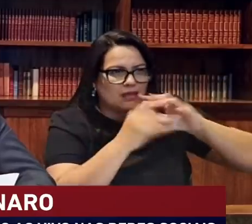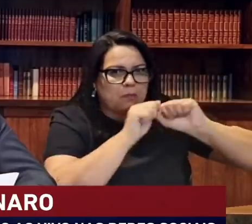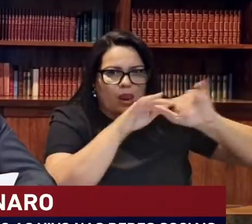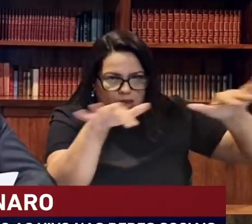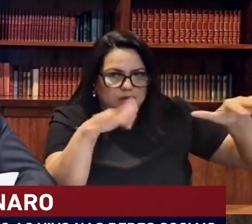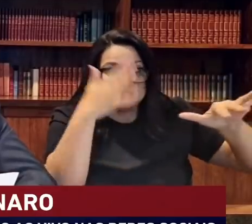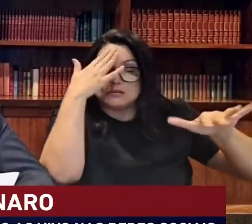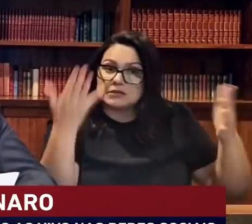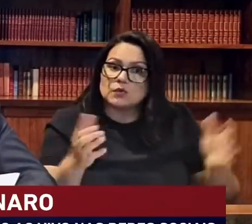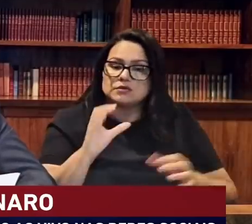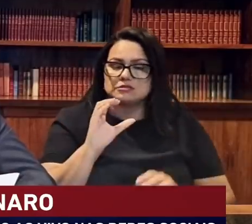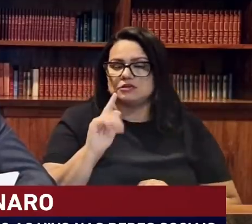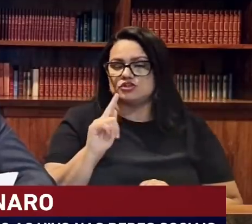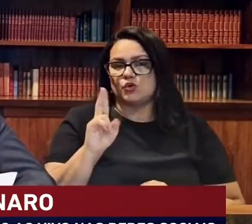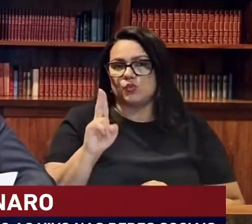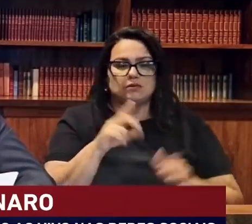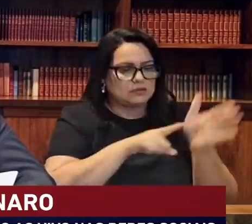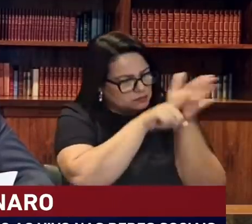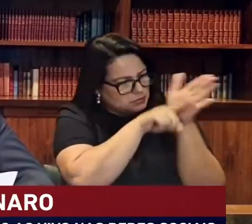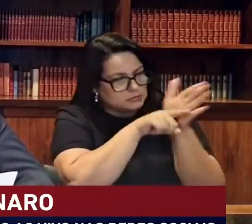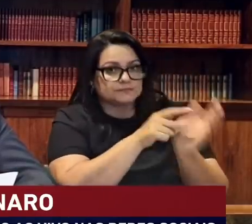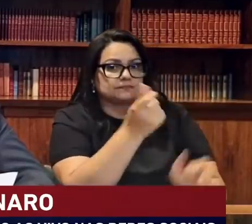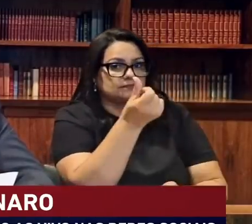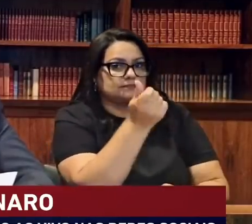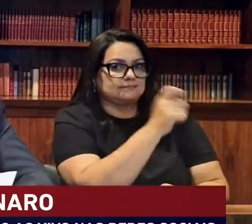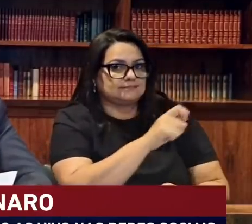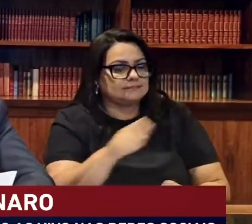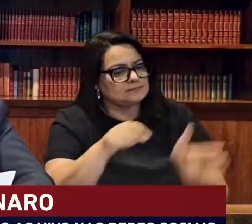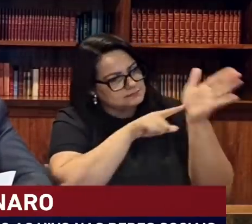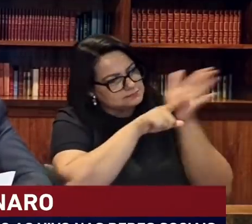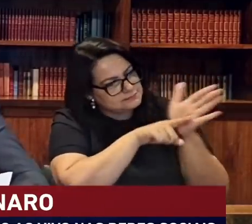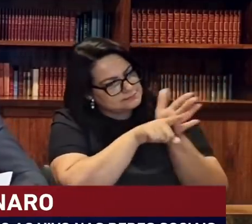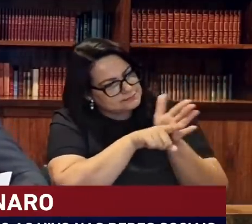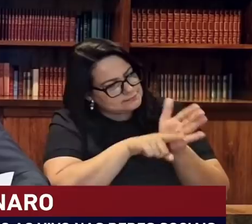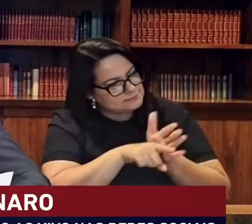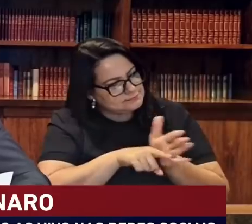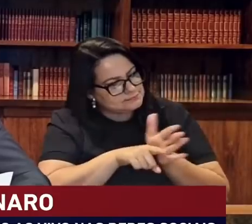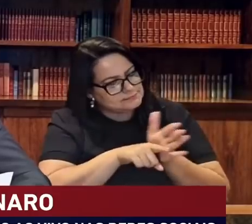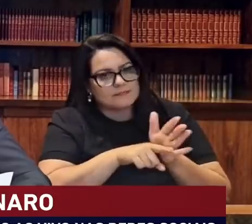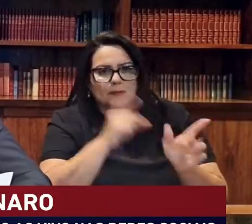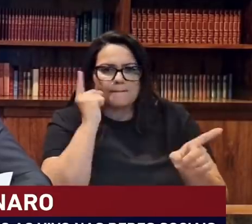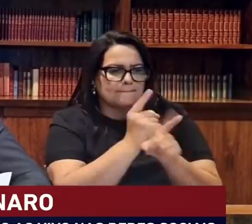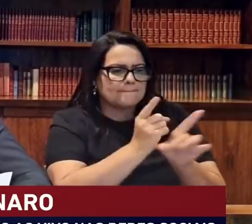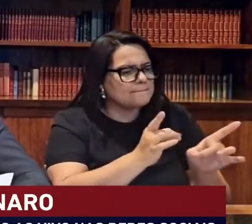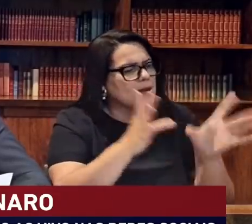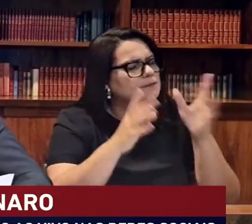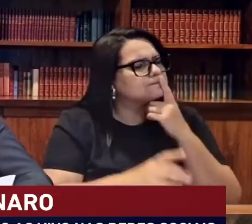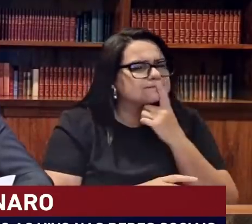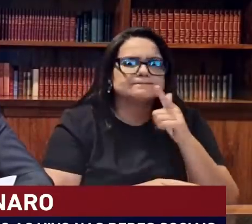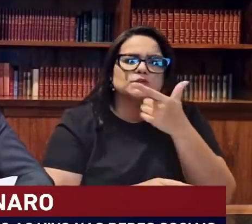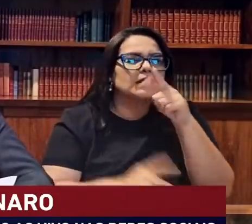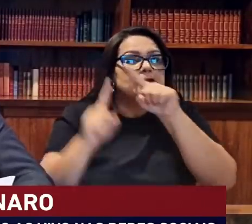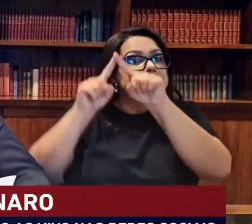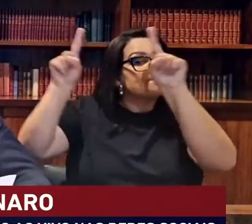União, por 6 meses, investigou o caso. Chegou à conclusão que não tinha a participação de nenhum